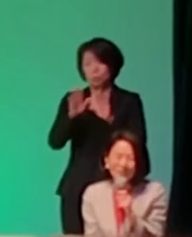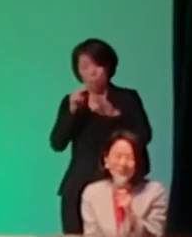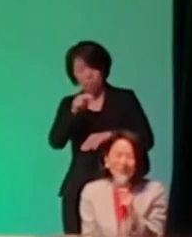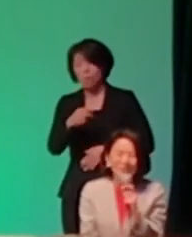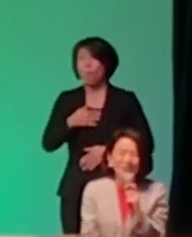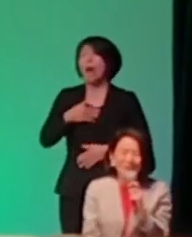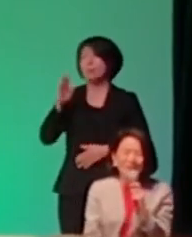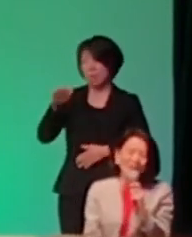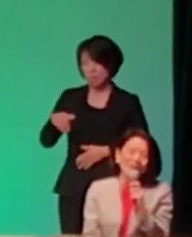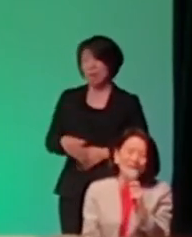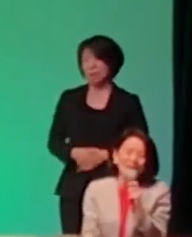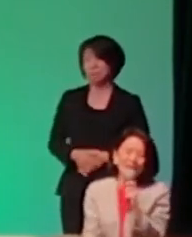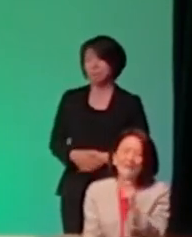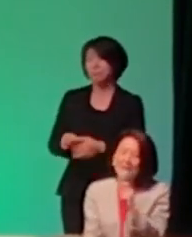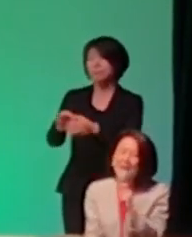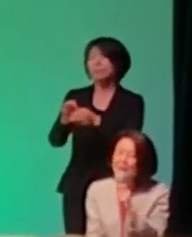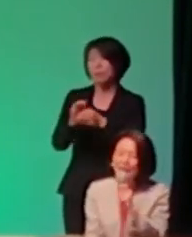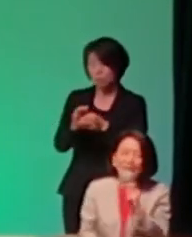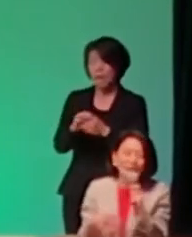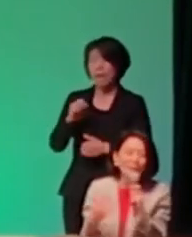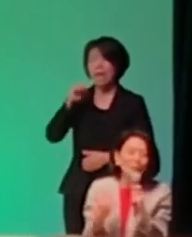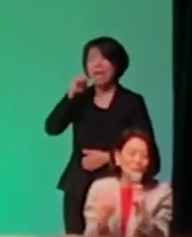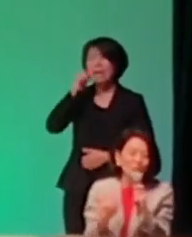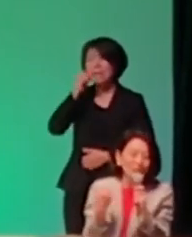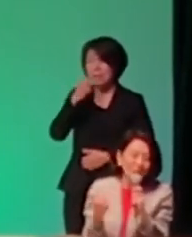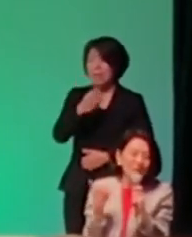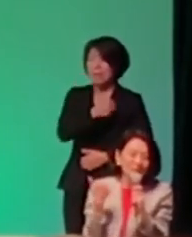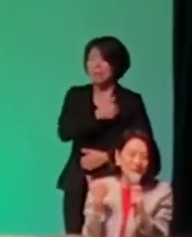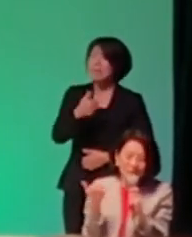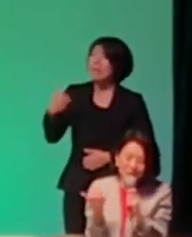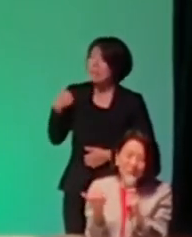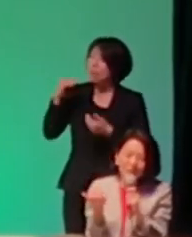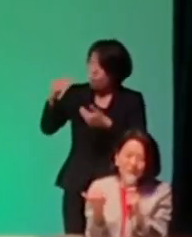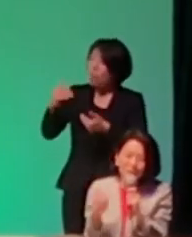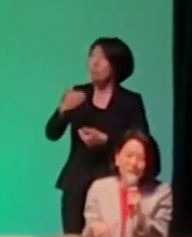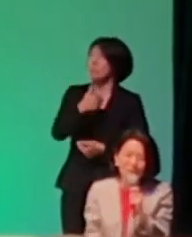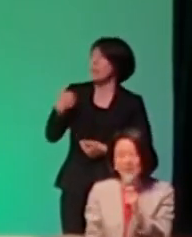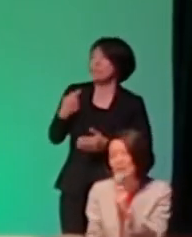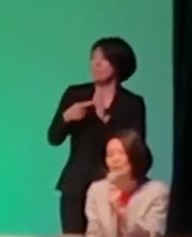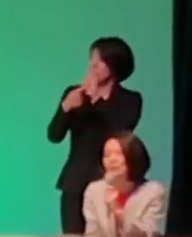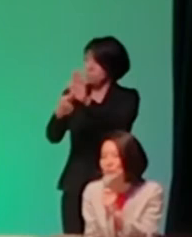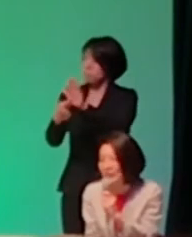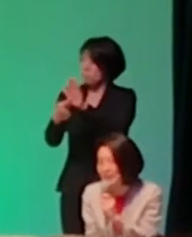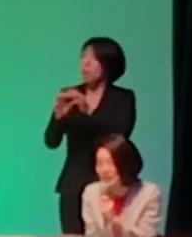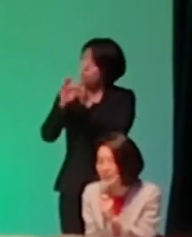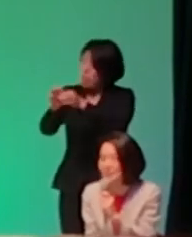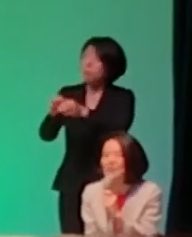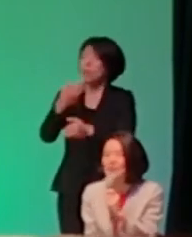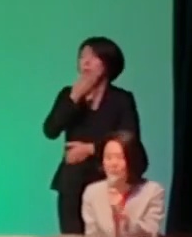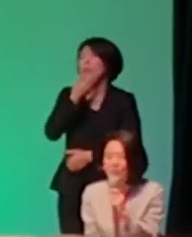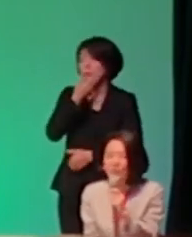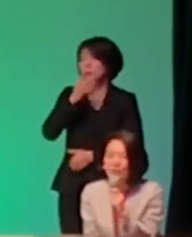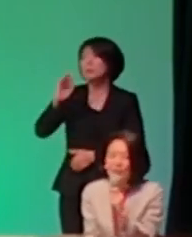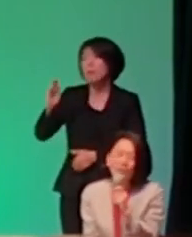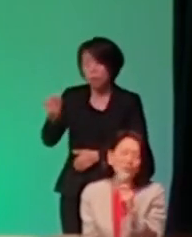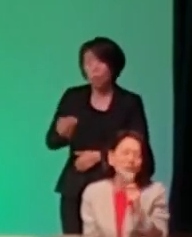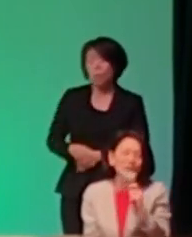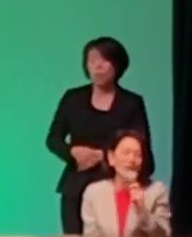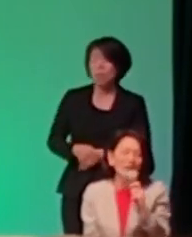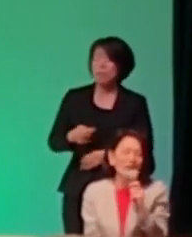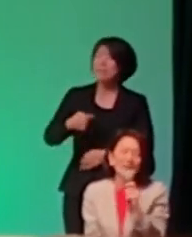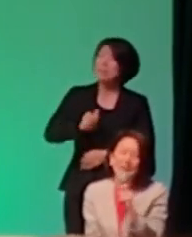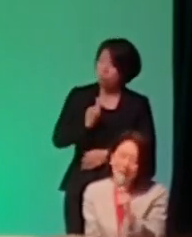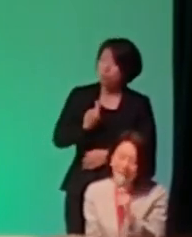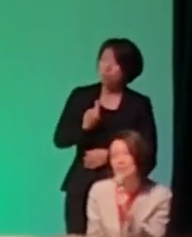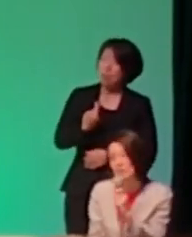。なので、できない、できることできます、大丈夫ですと伝えることも大事なんですけれども、自分